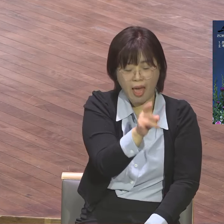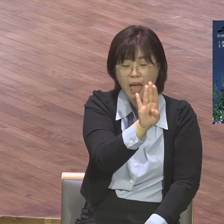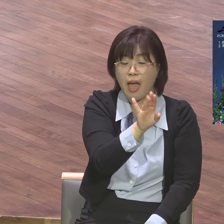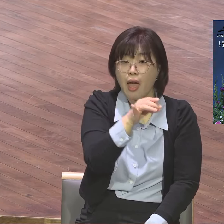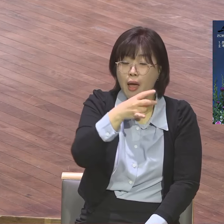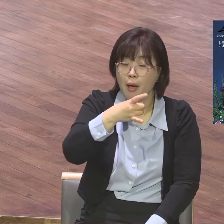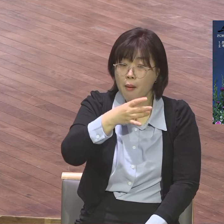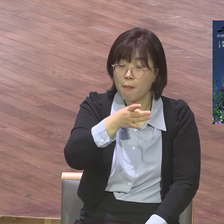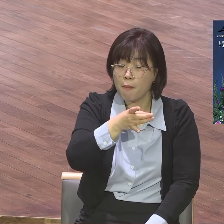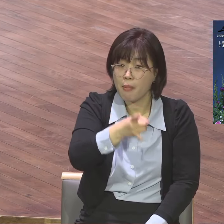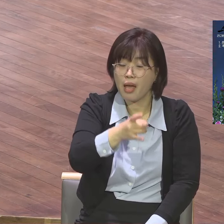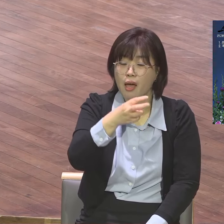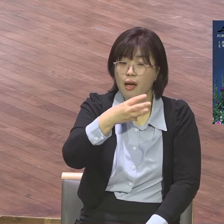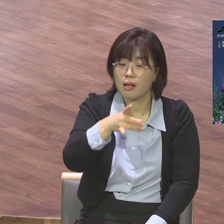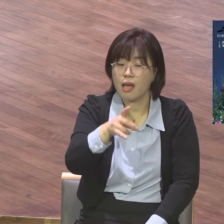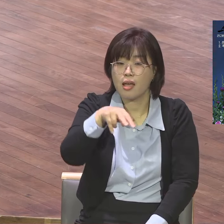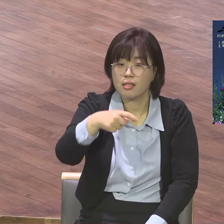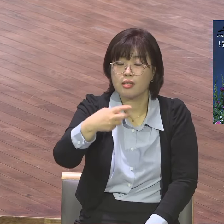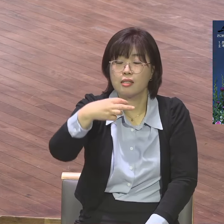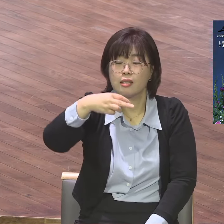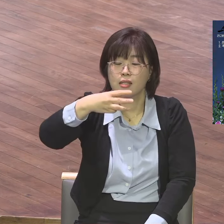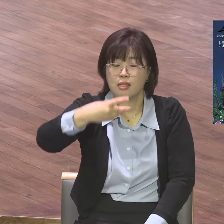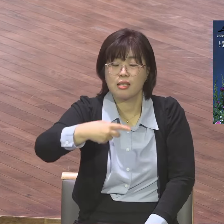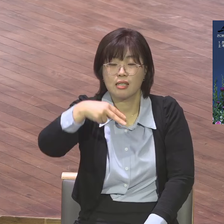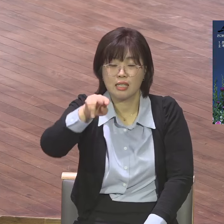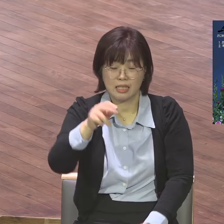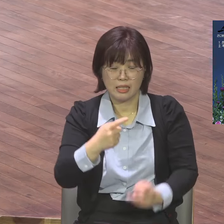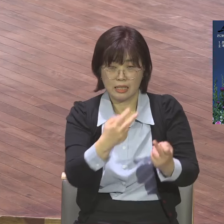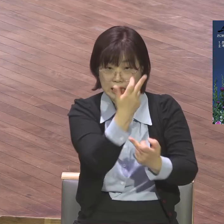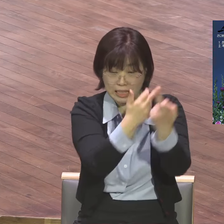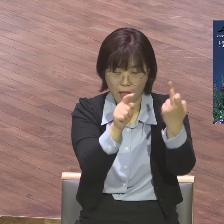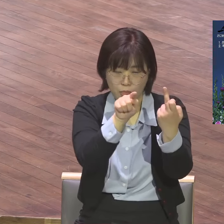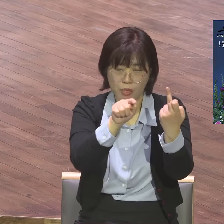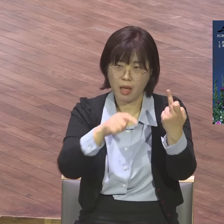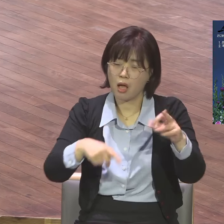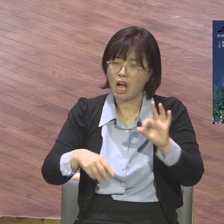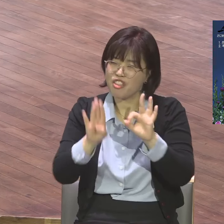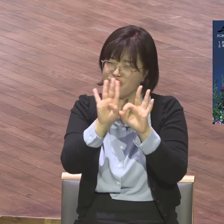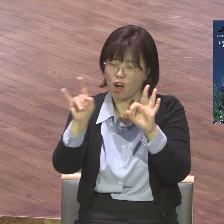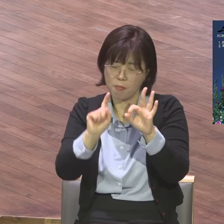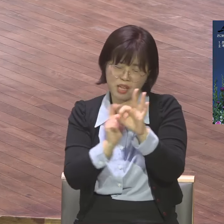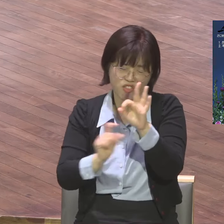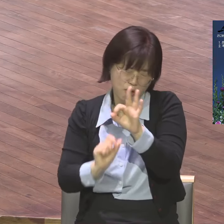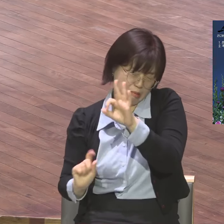아, 내가 살아서 못한 지옥불에 떨어지는구나.